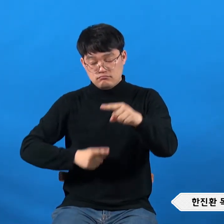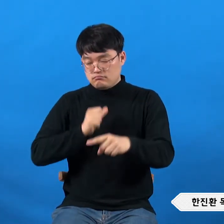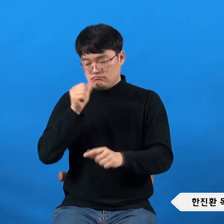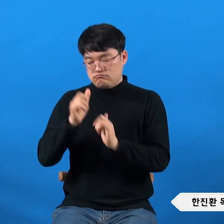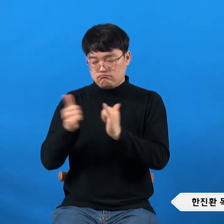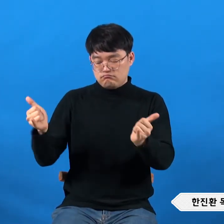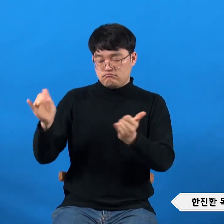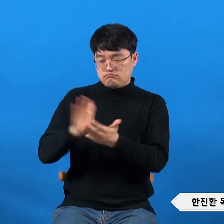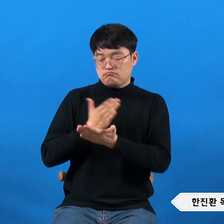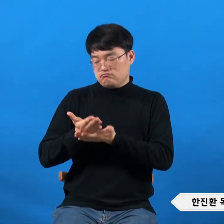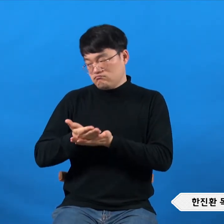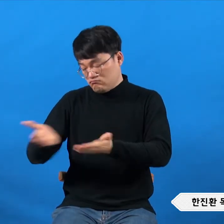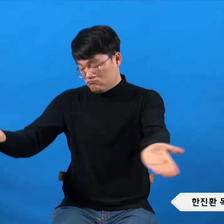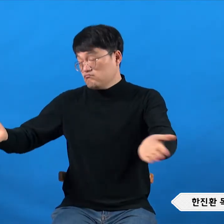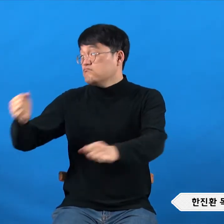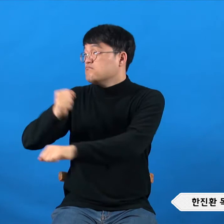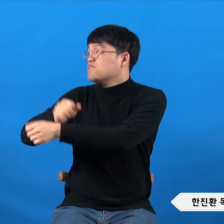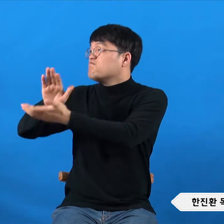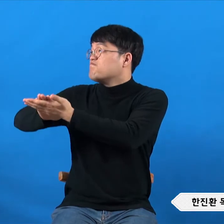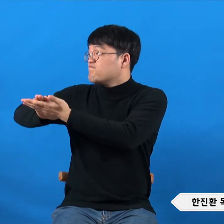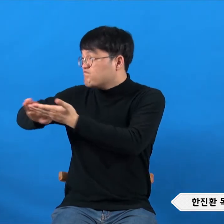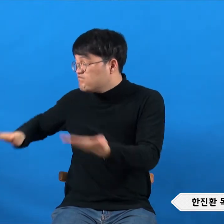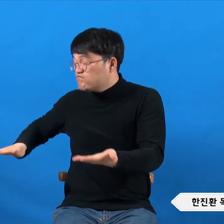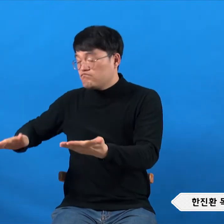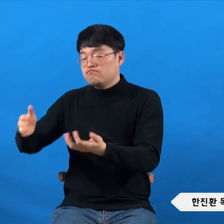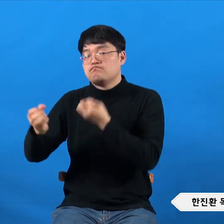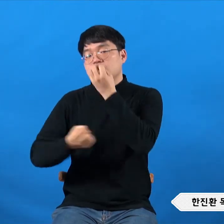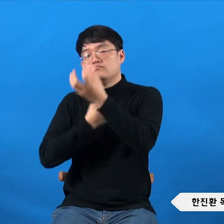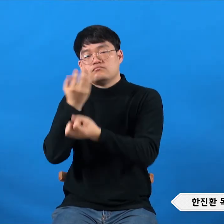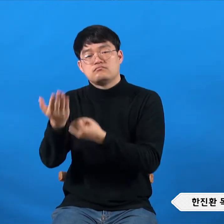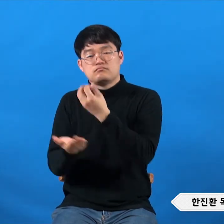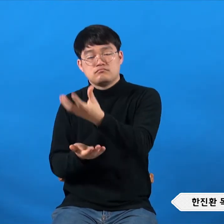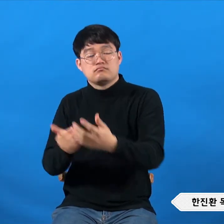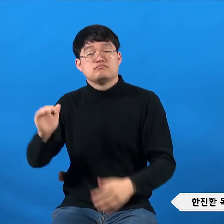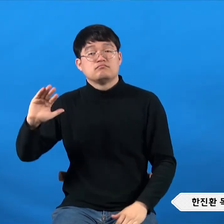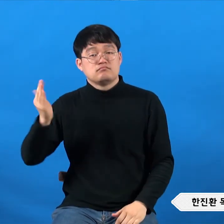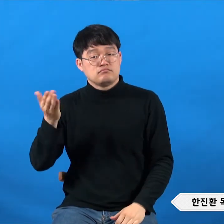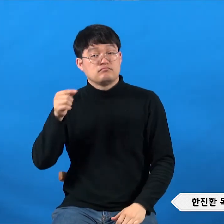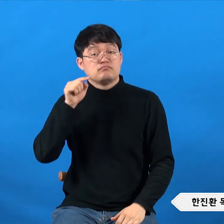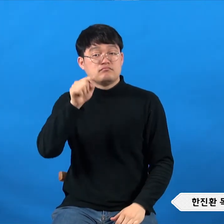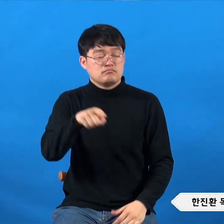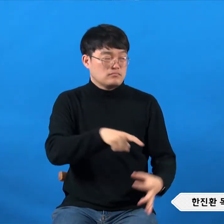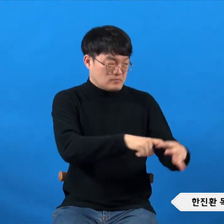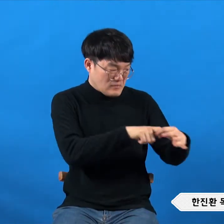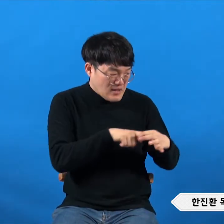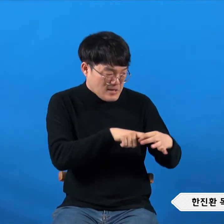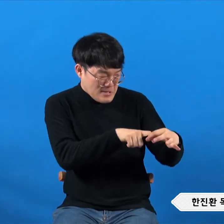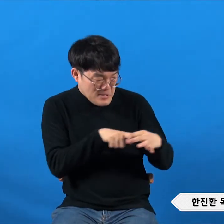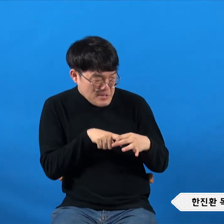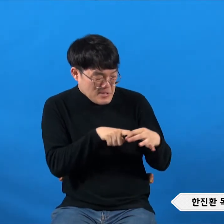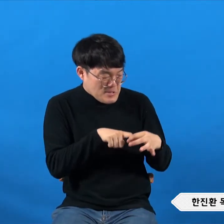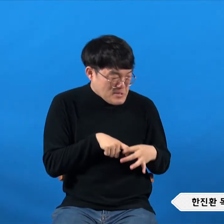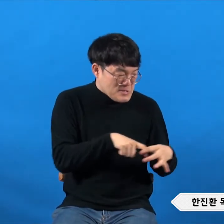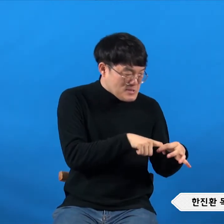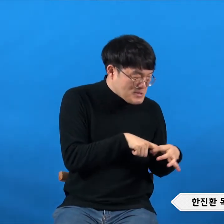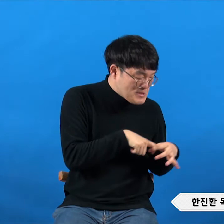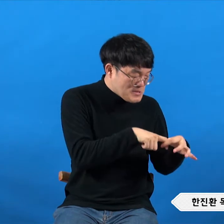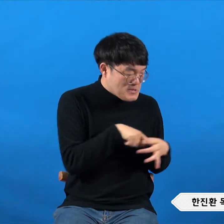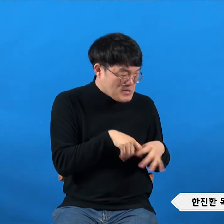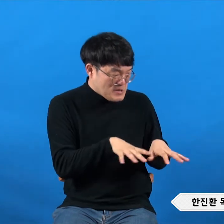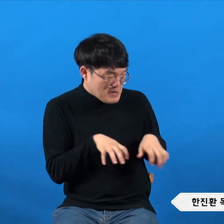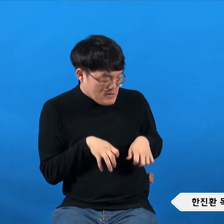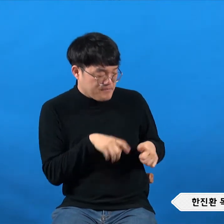절반을 가난한 사람들에게 주겠습니다 한 것입니다. 여러분, 그 수전노 삭개오가 자기